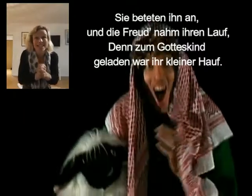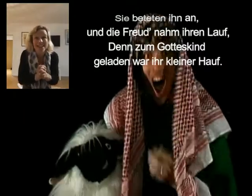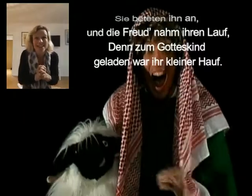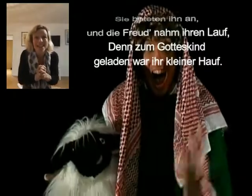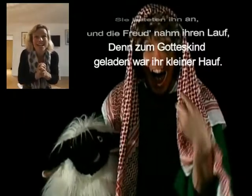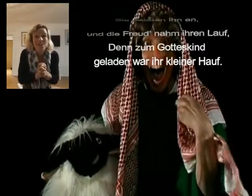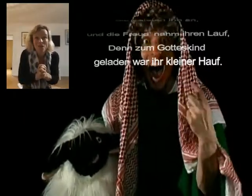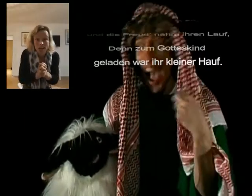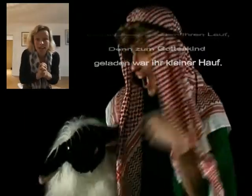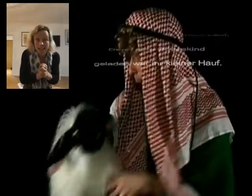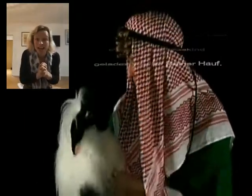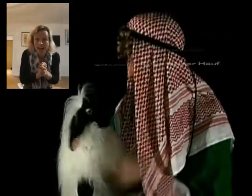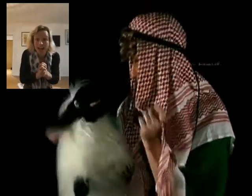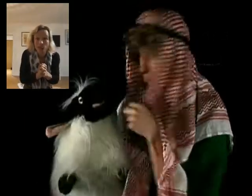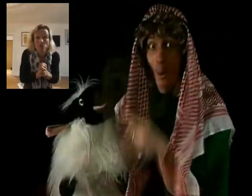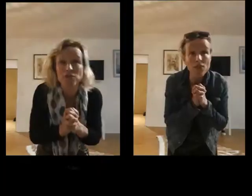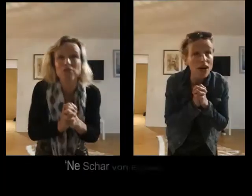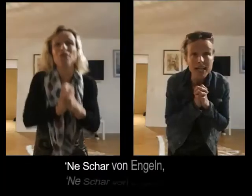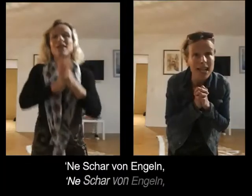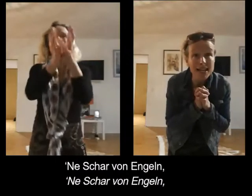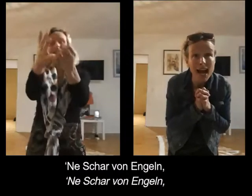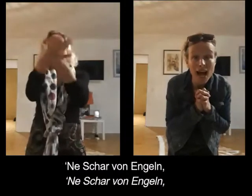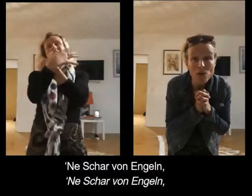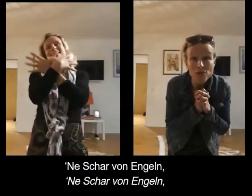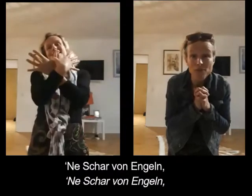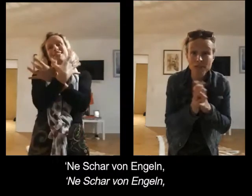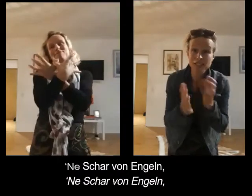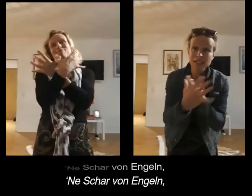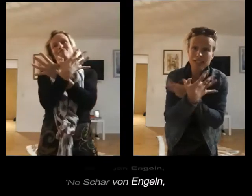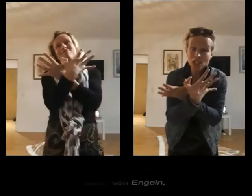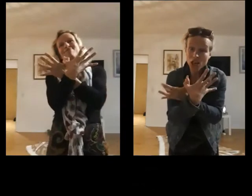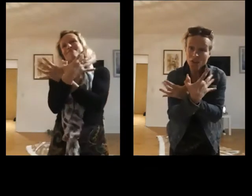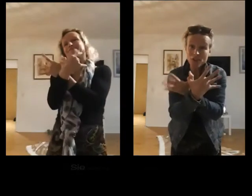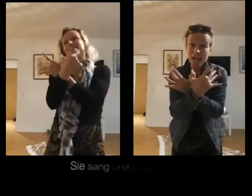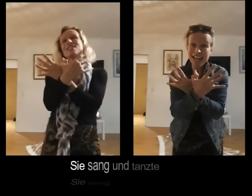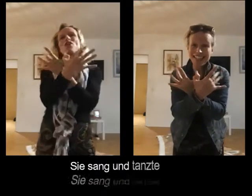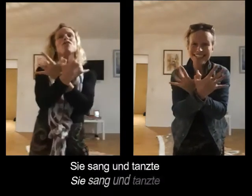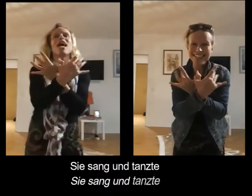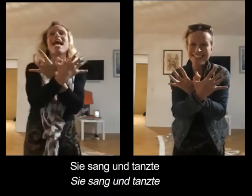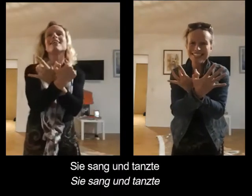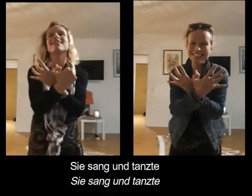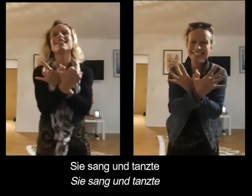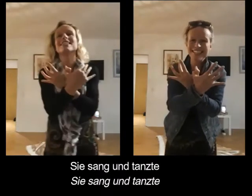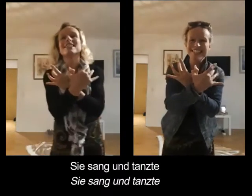Geladen war er kleine Hau Von Engel Von Engel Sie sang und